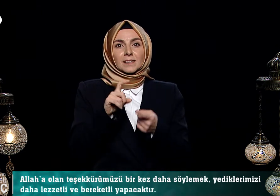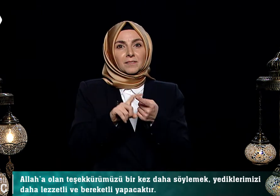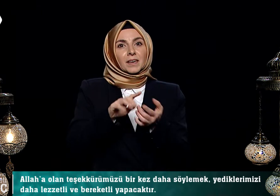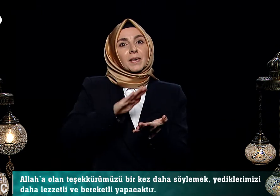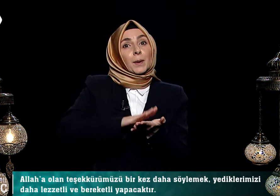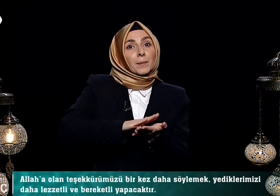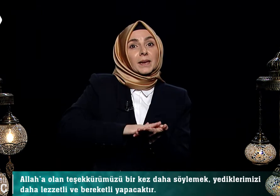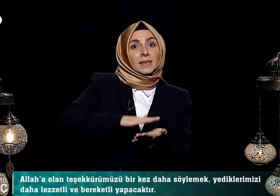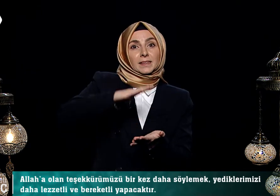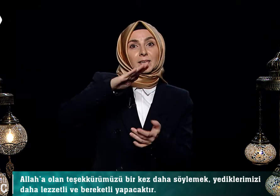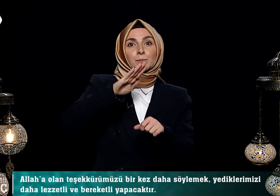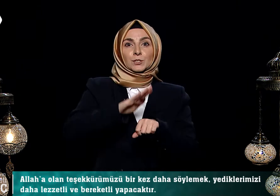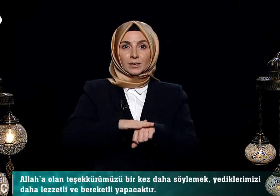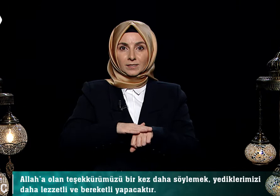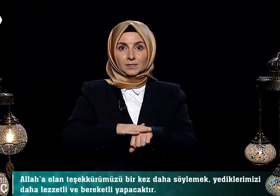ve bereketli yapacaktır.